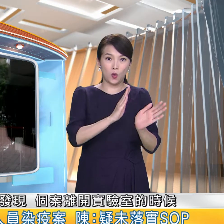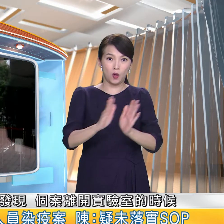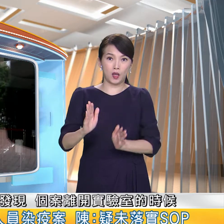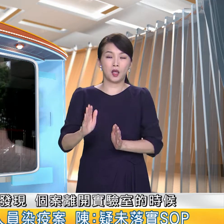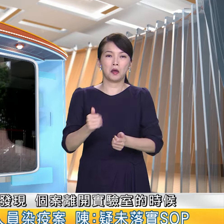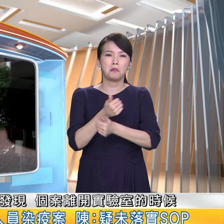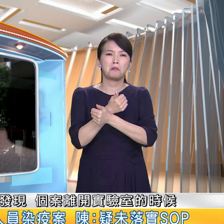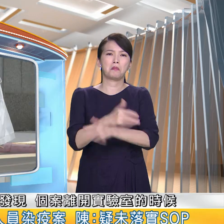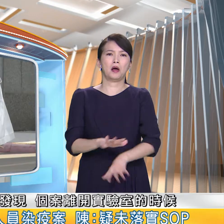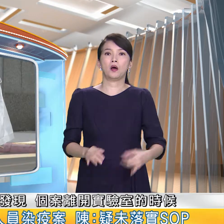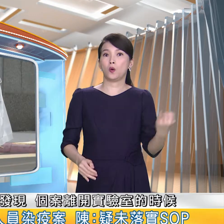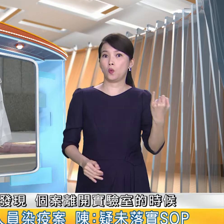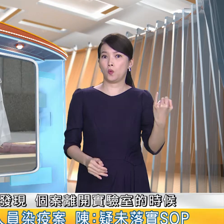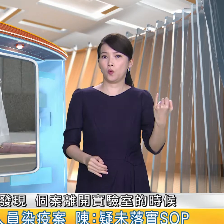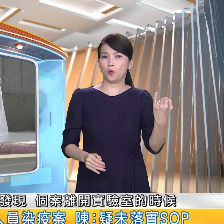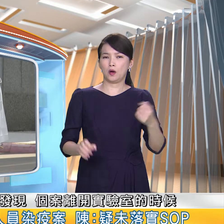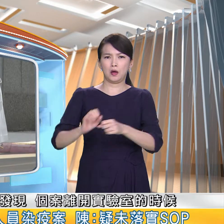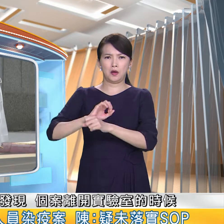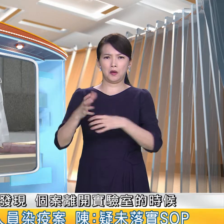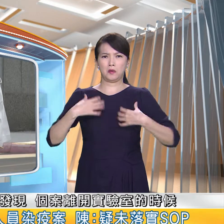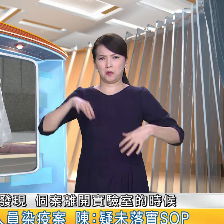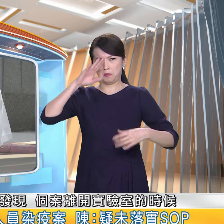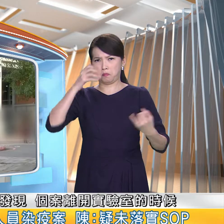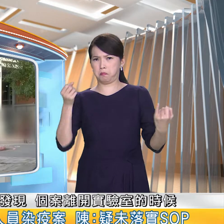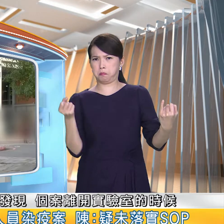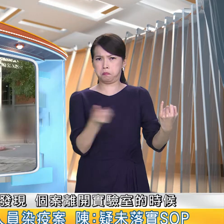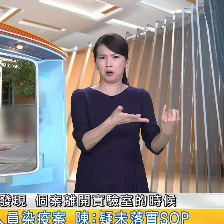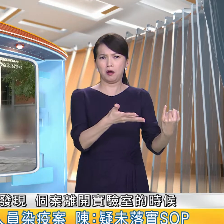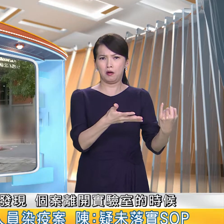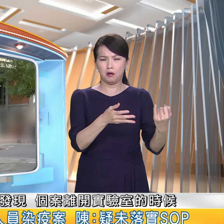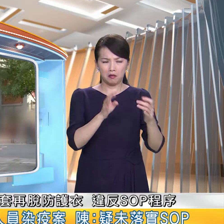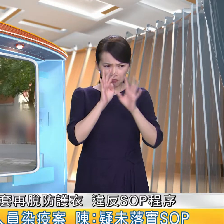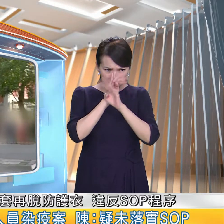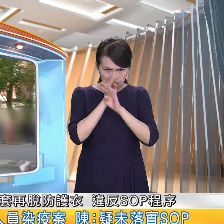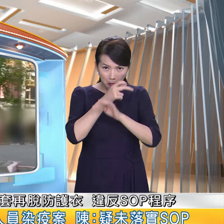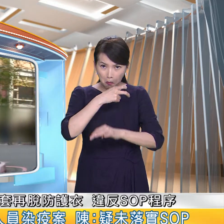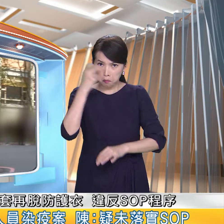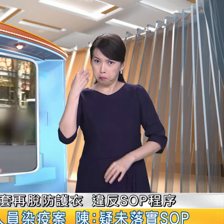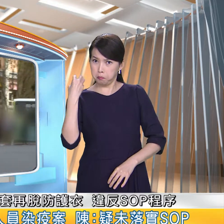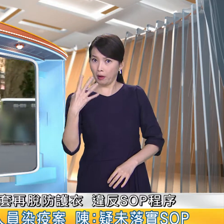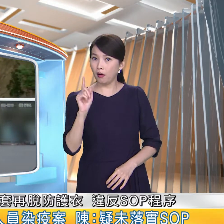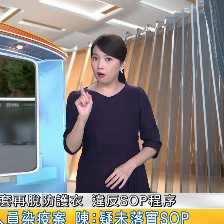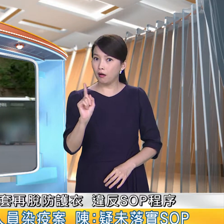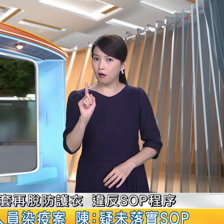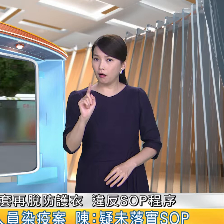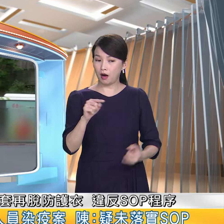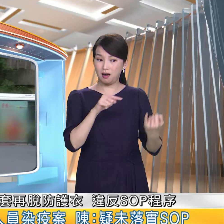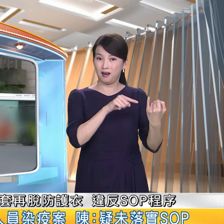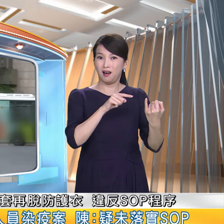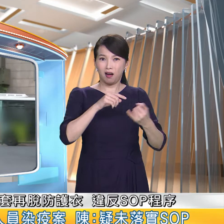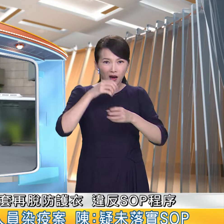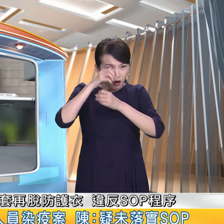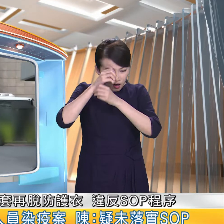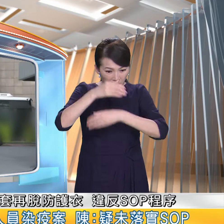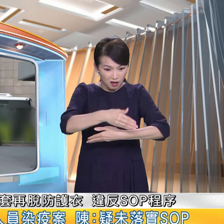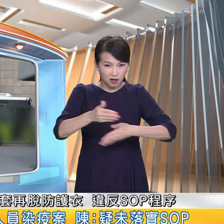现，个案脱离实验室的时候，疑似是先脱下手套再脱防护